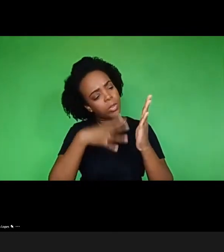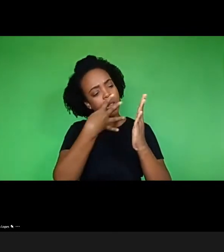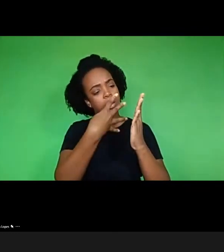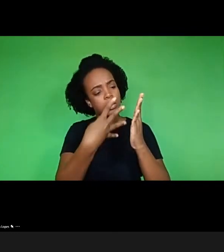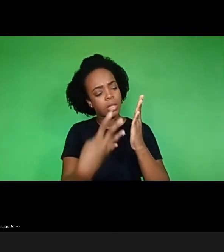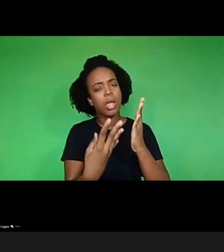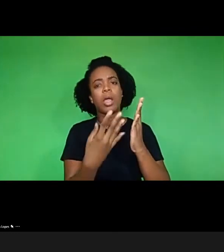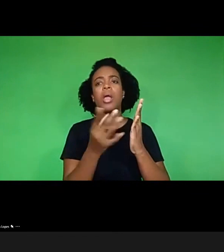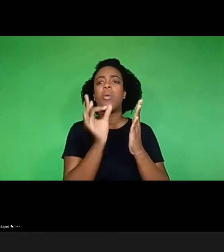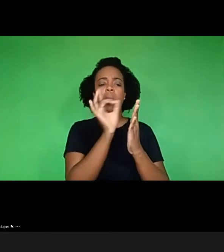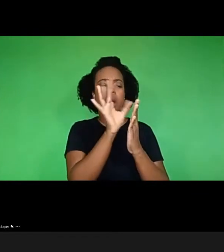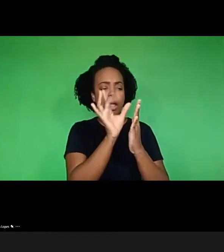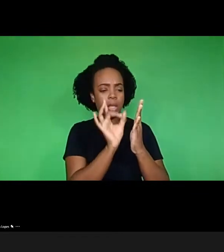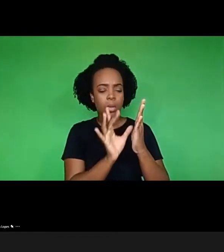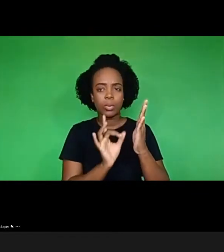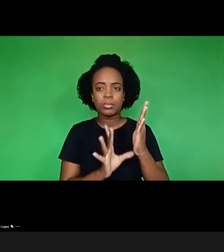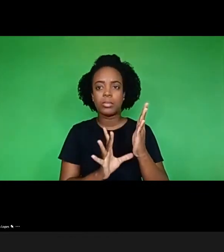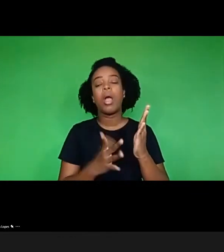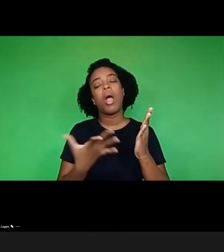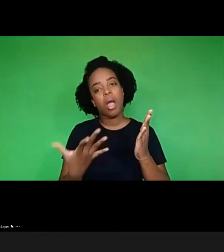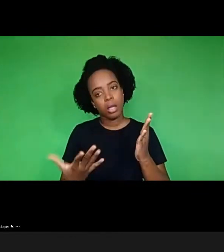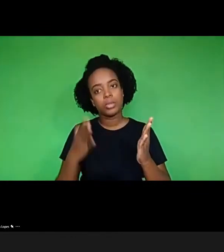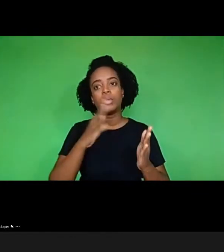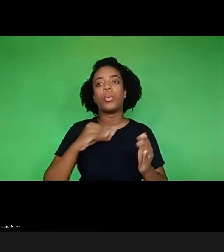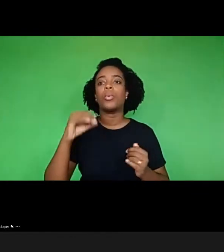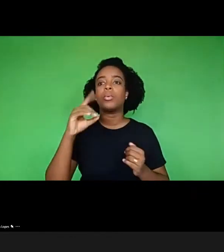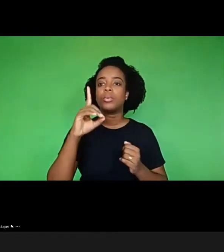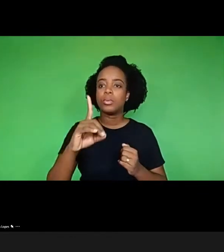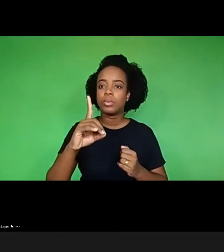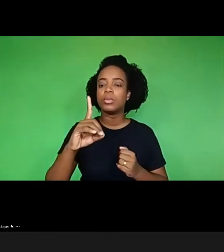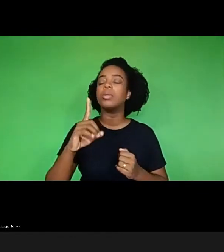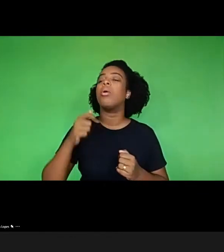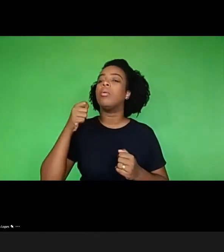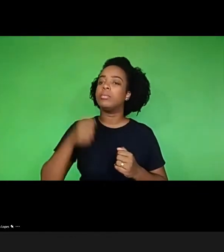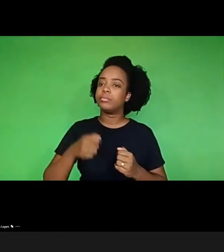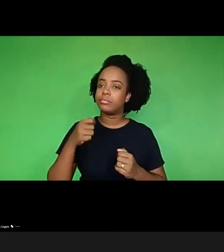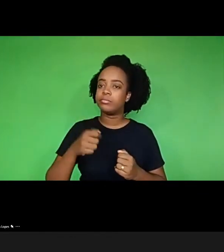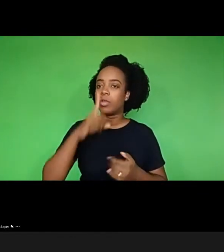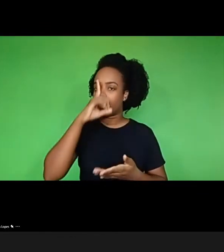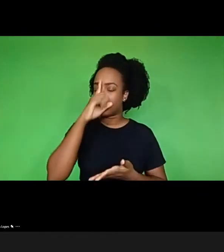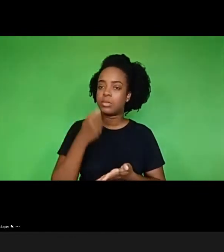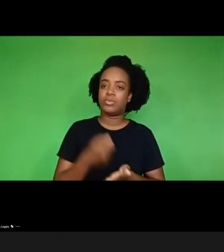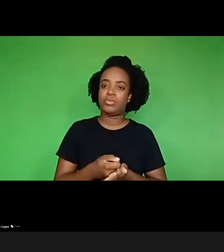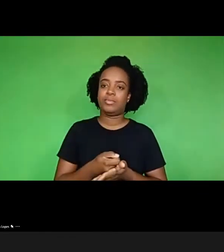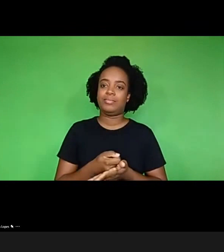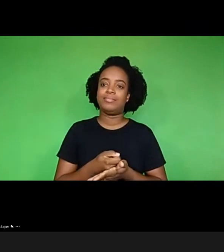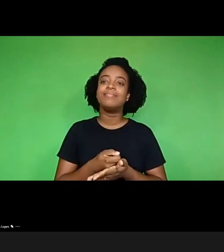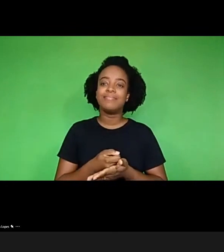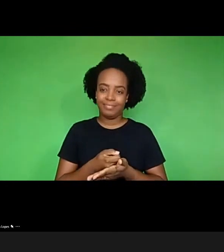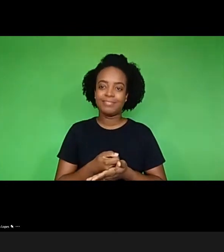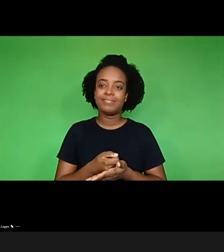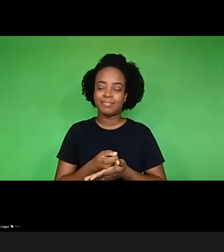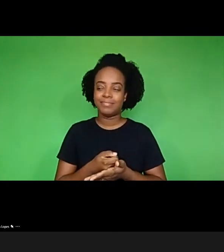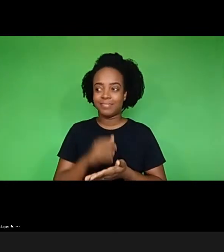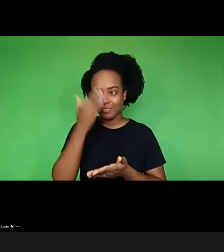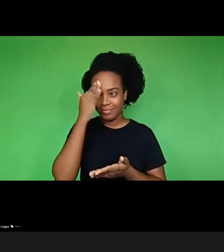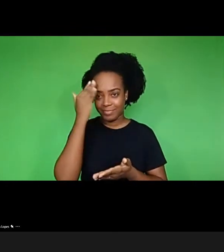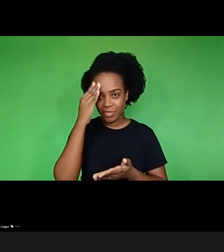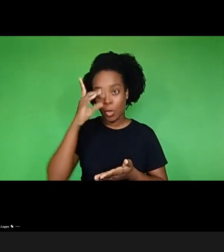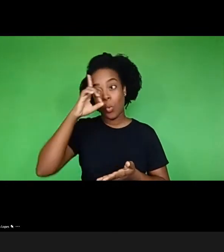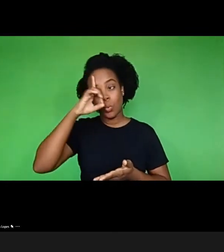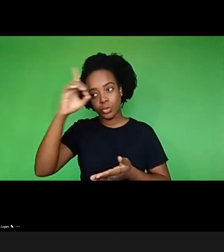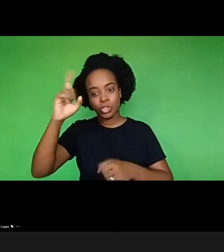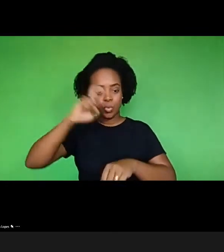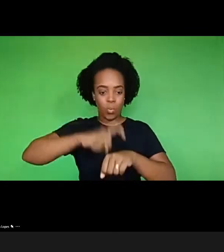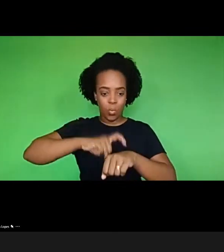dias? Aí os coordenadores vão montar esses horários e a gente vai dizer para vocês. Então, vocês vão ter e vai